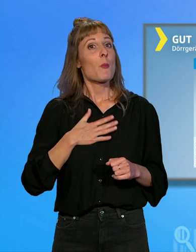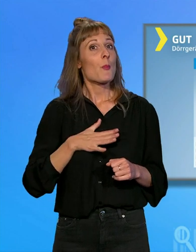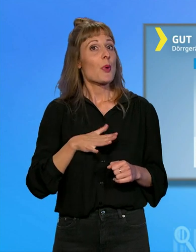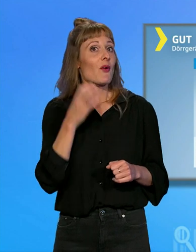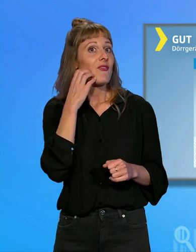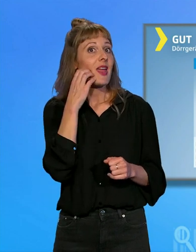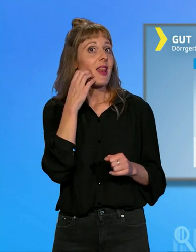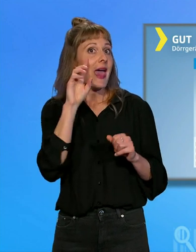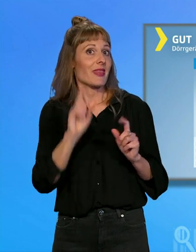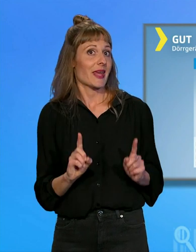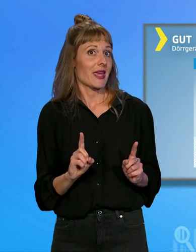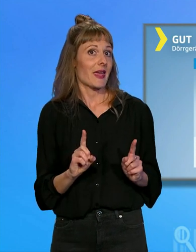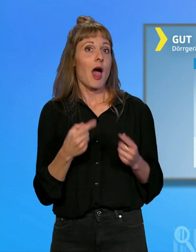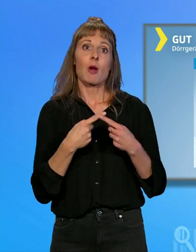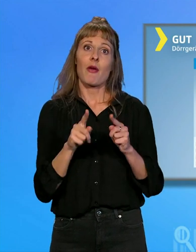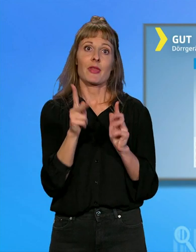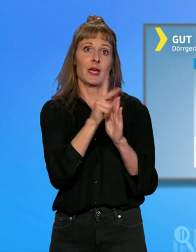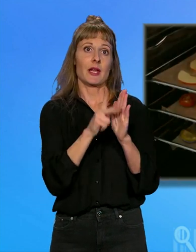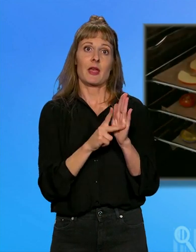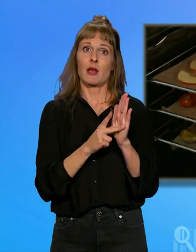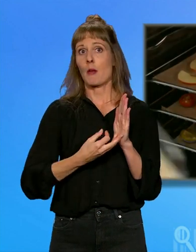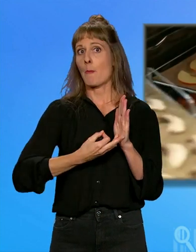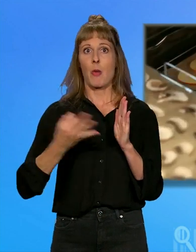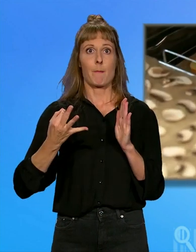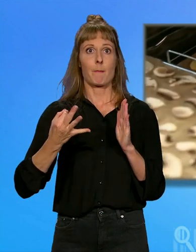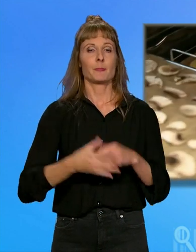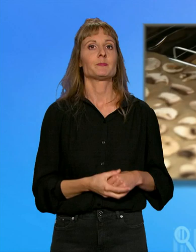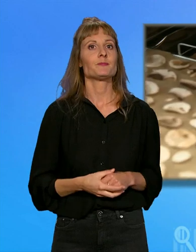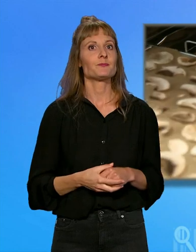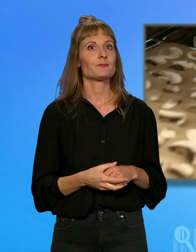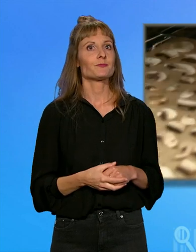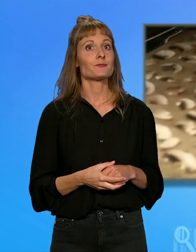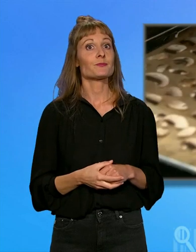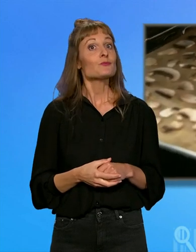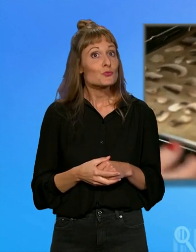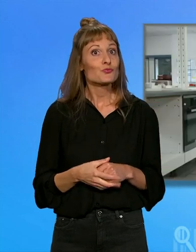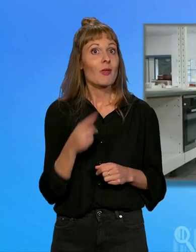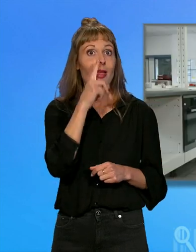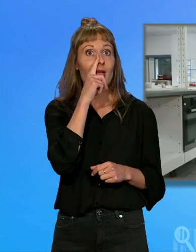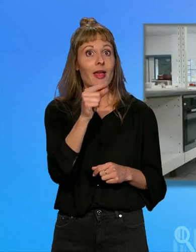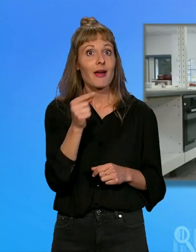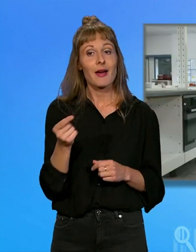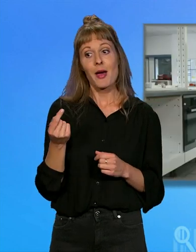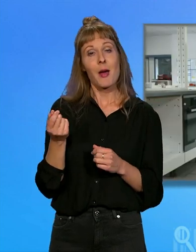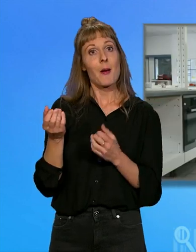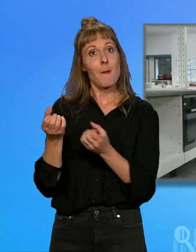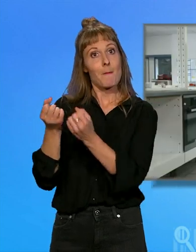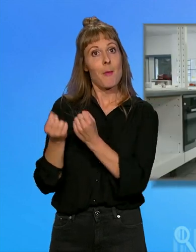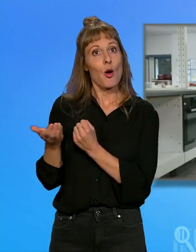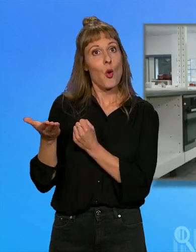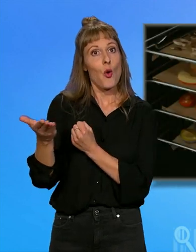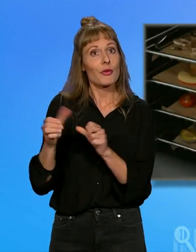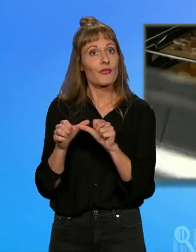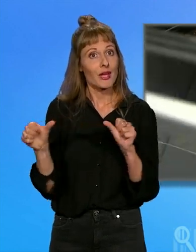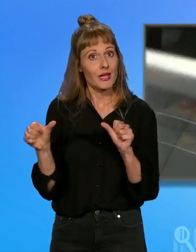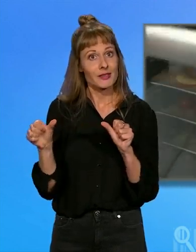anderen Kriterien gut bis sehr gut ab. Und der Backofen? Die Dörrresultate sind gut. Mit dem Energieverbrauch